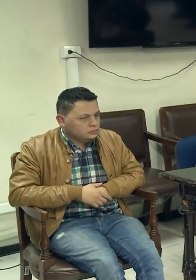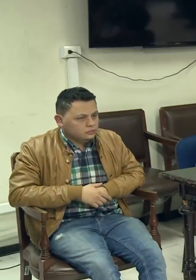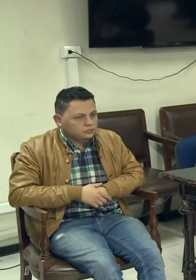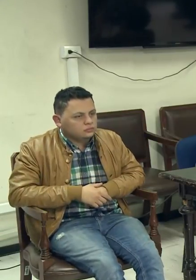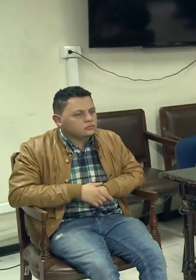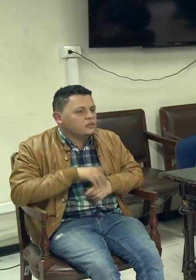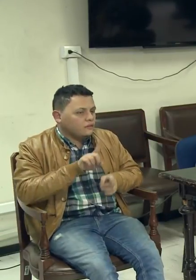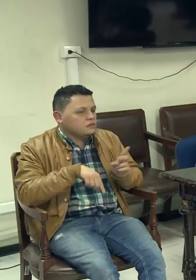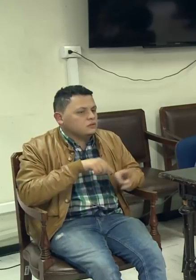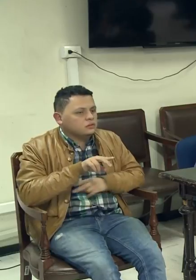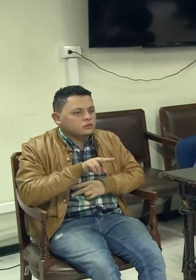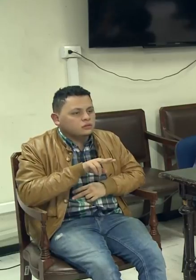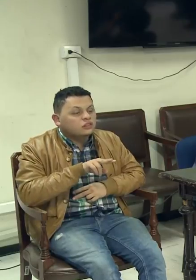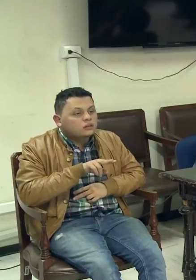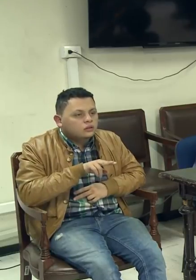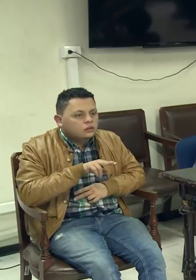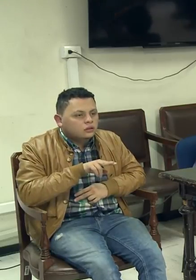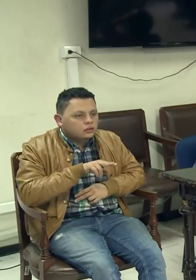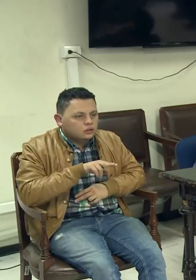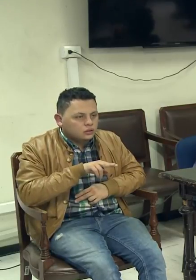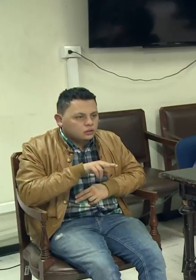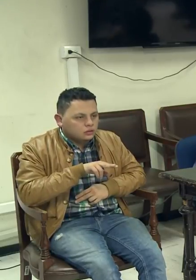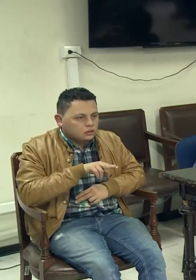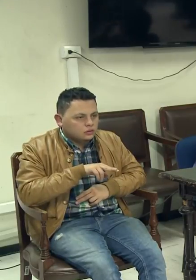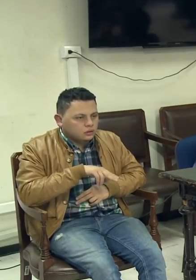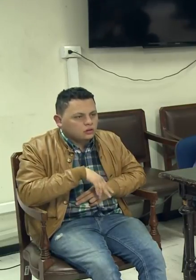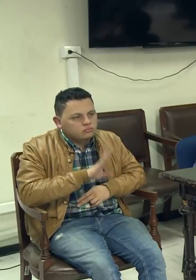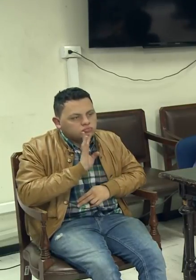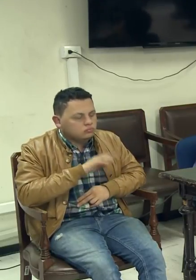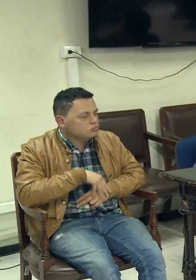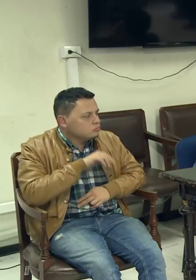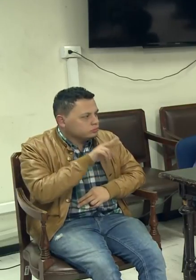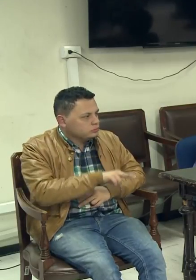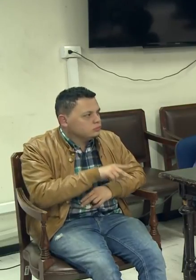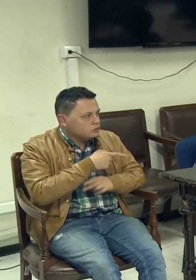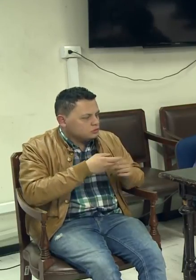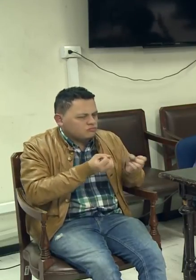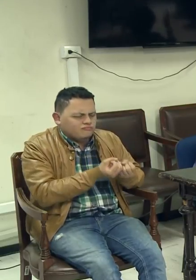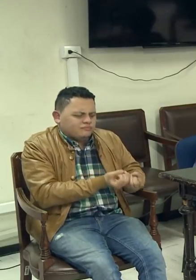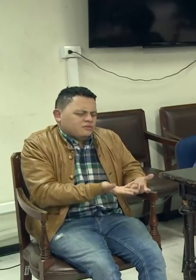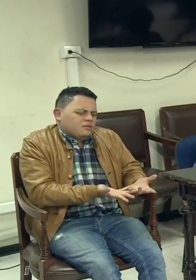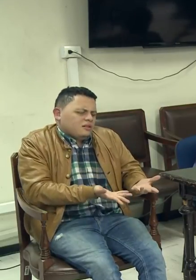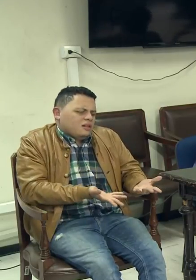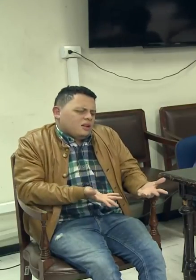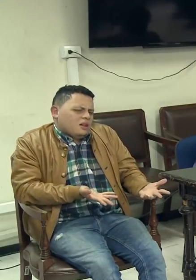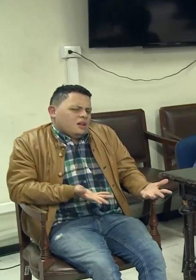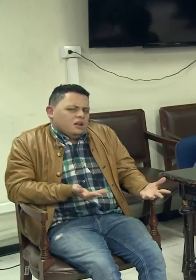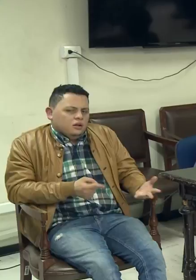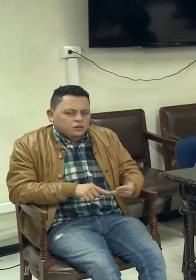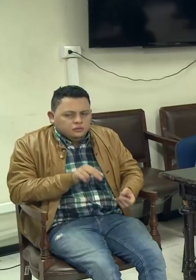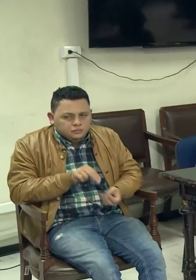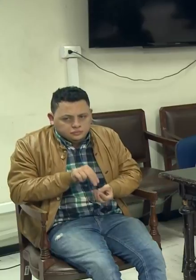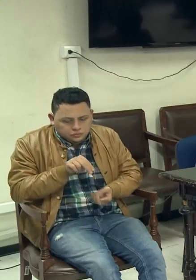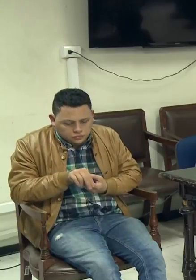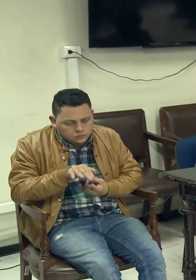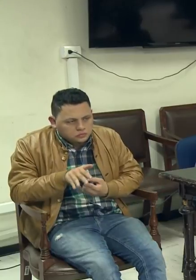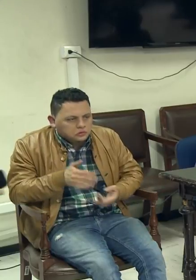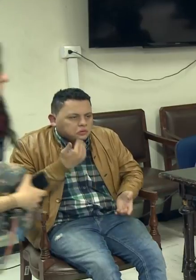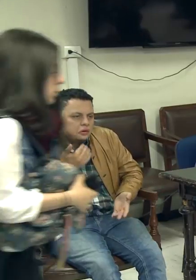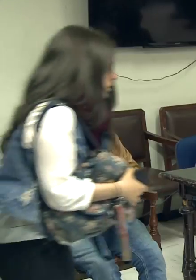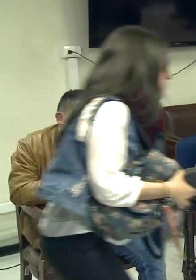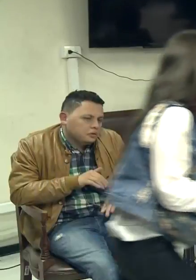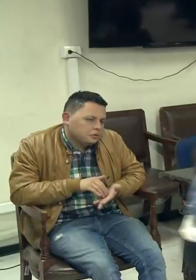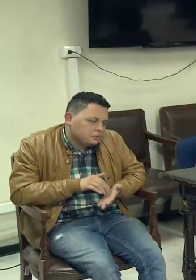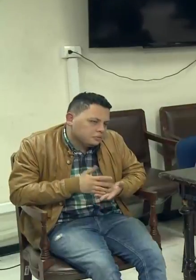dos, ¿no? Y así miles de cosas. Y en el caso, por